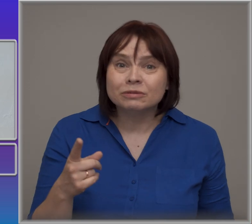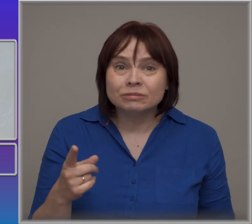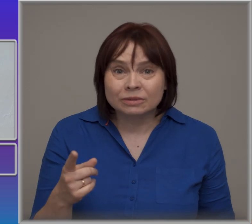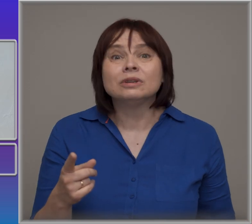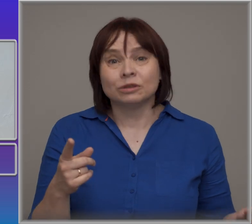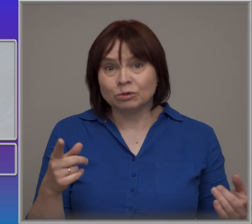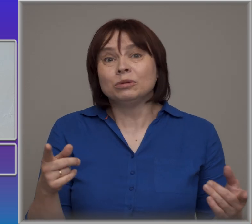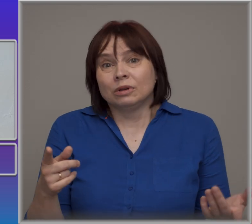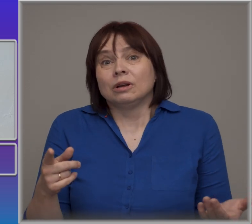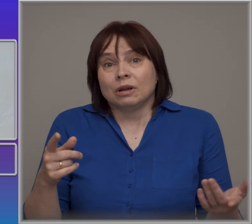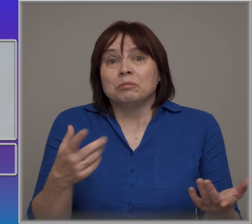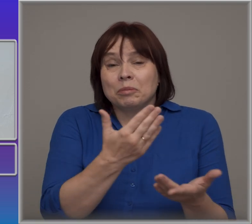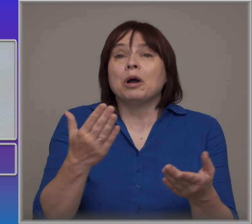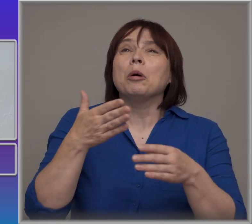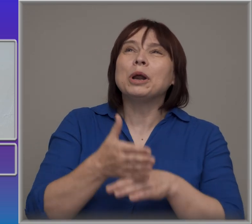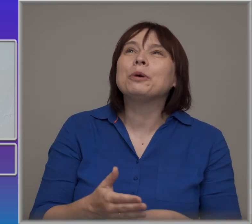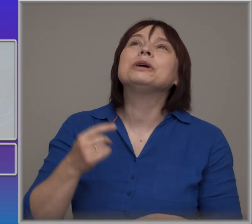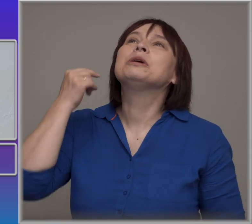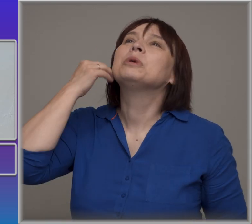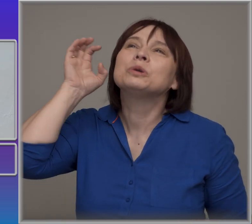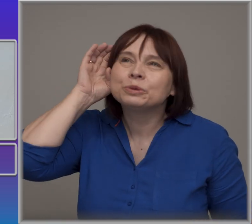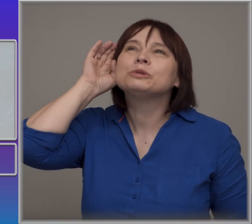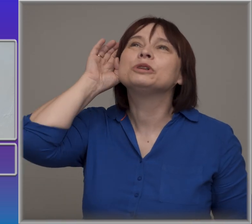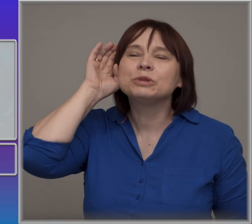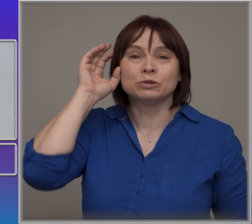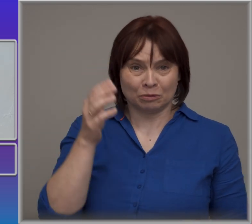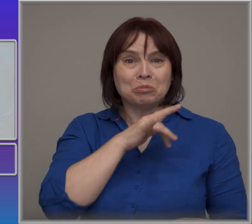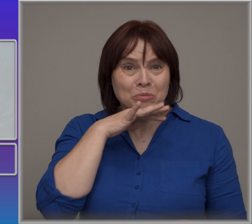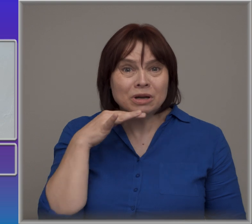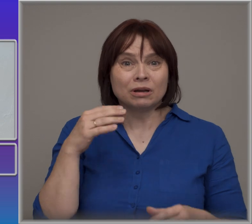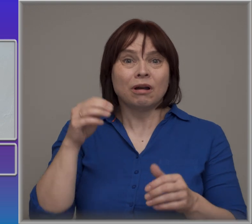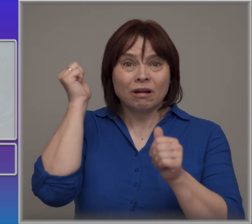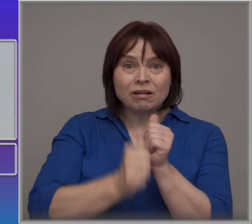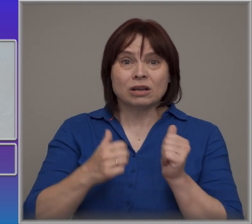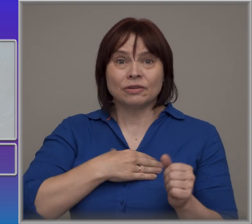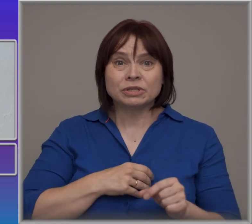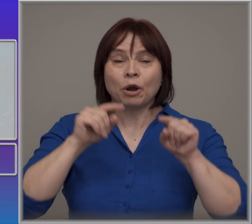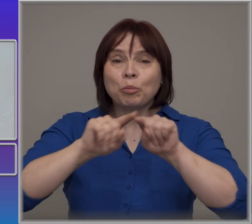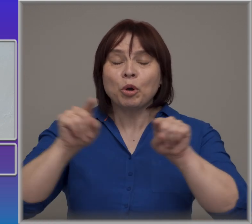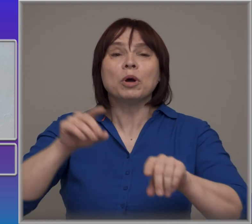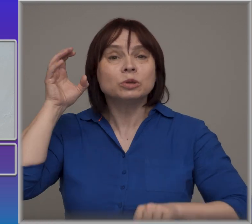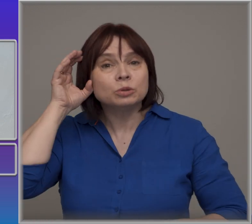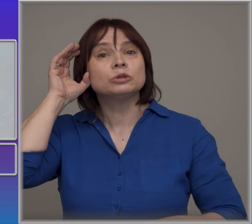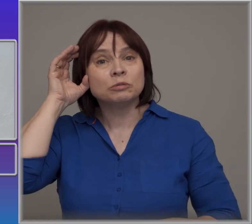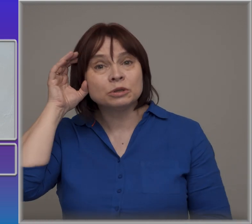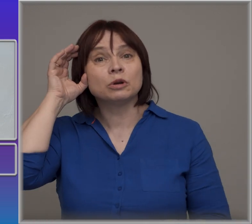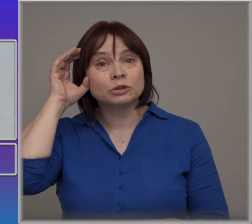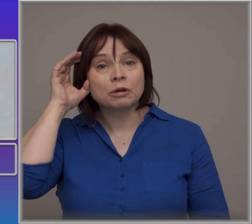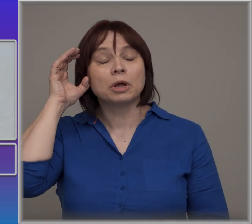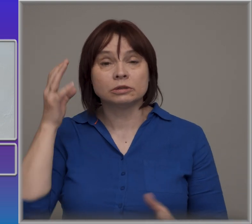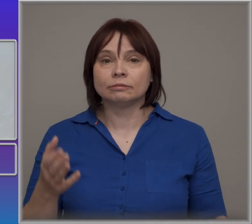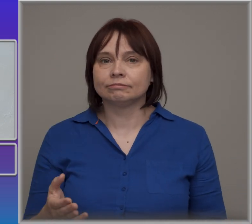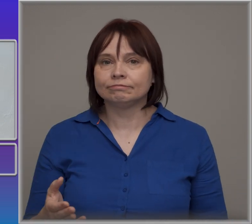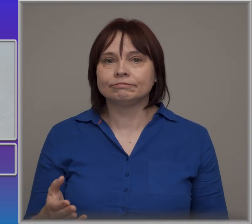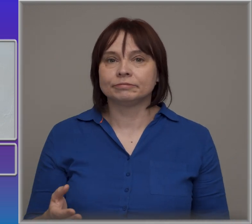приходим, мы слышим, сколько всего мы много слышали, сколько откровений мы слышим. Да. Всего просто, но семя сеется, не перестает.